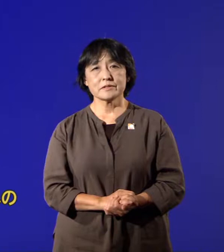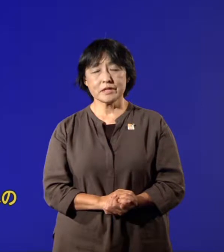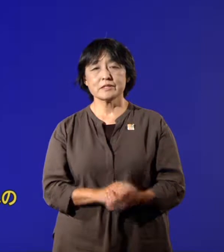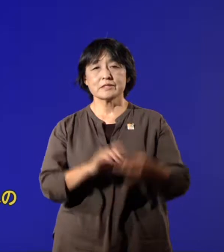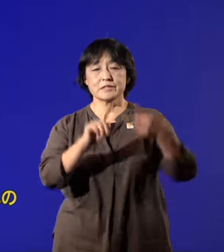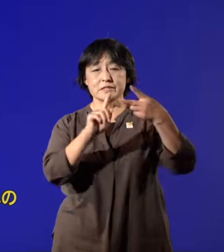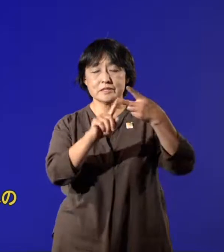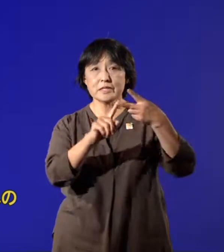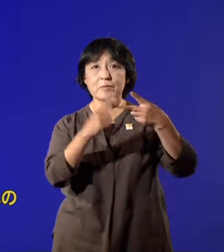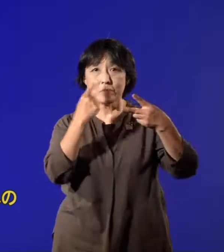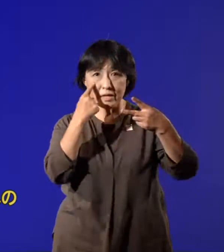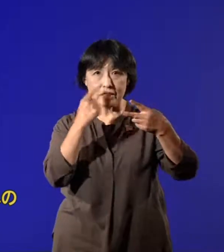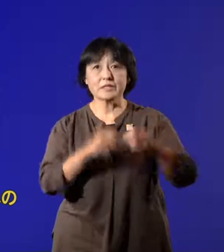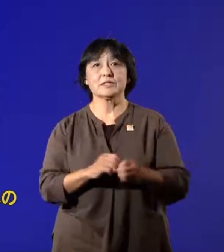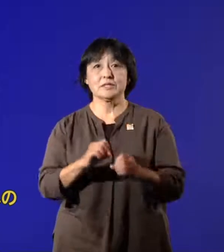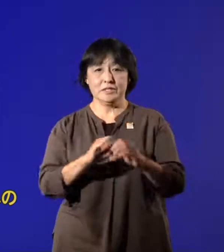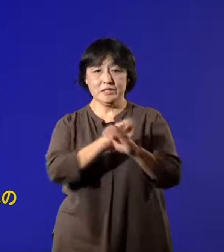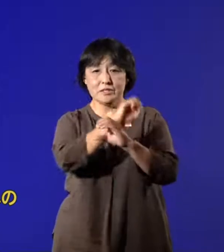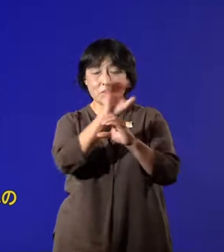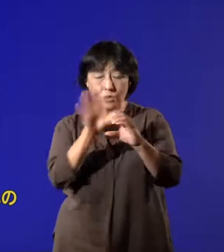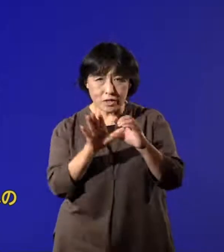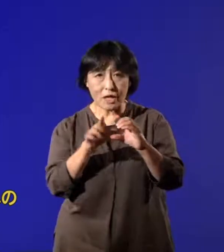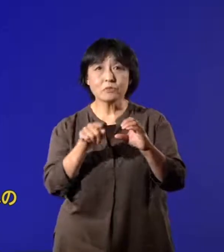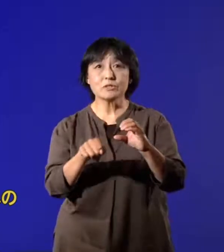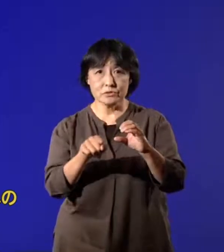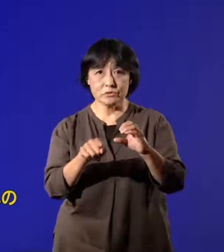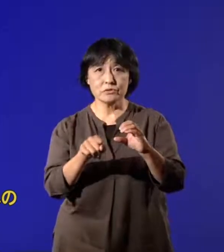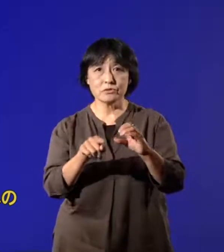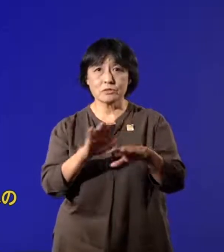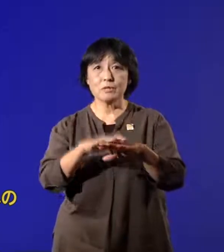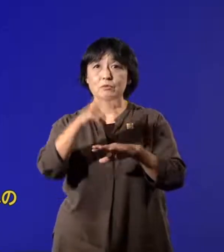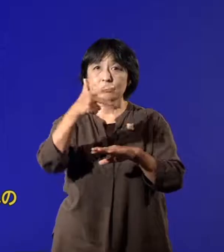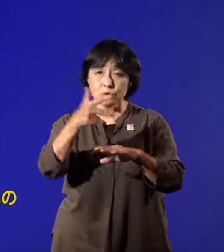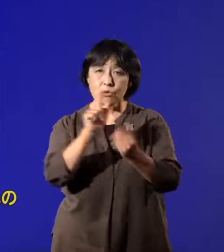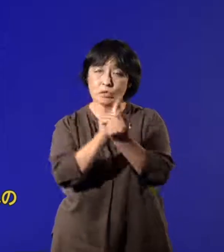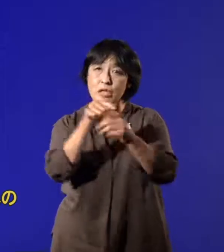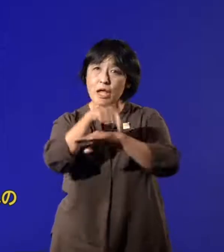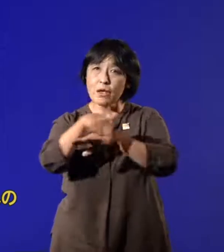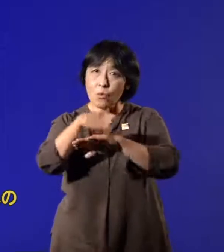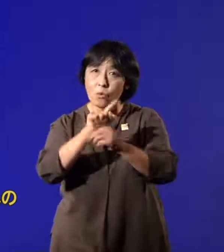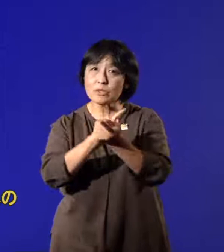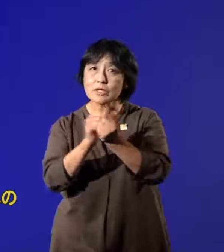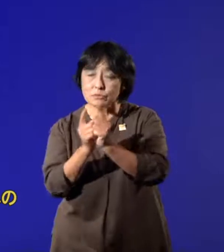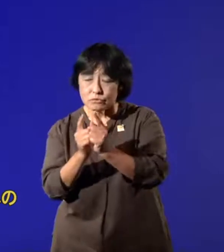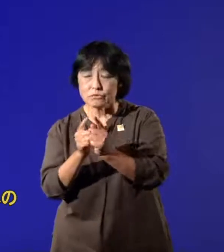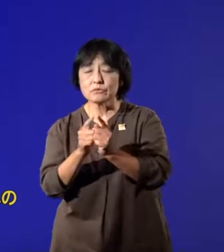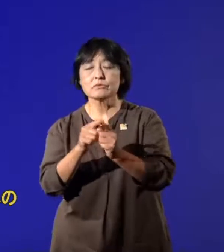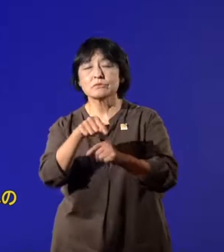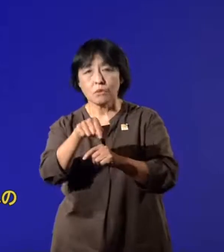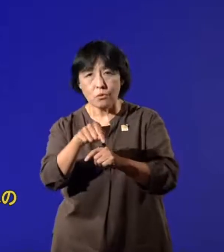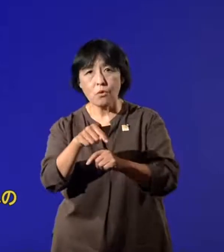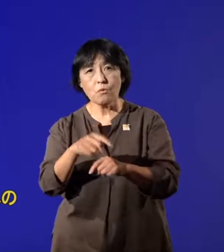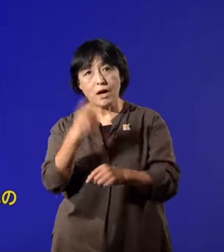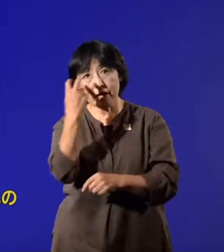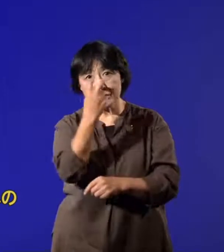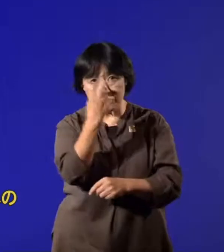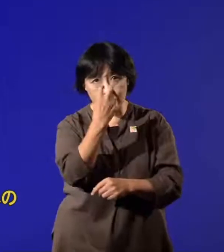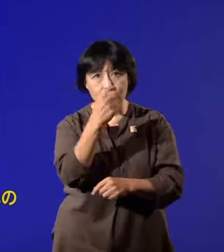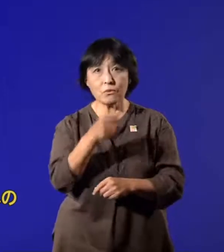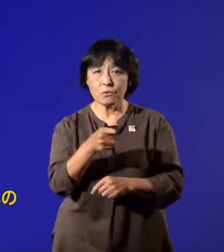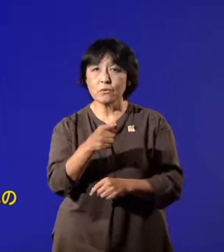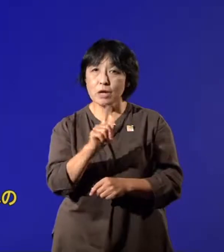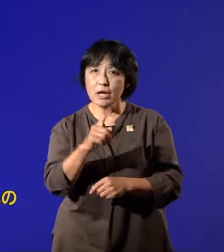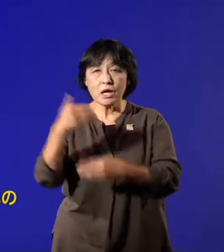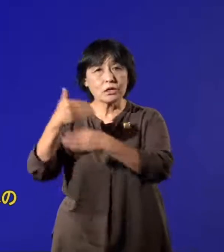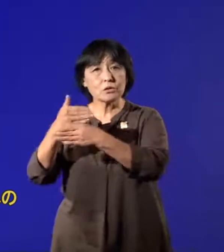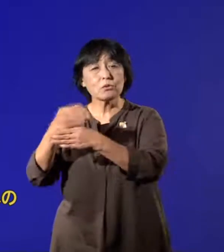点目ですが、新型コロナウイルス その市の対応策の検証についてなんですけれども、同庁の方ではですね、